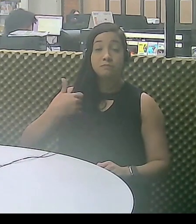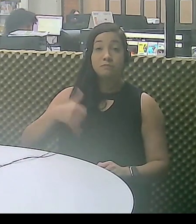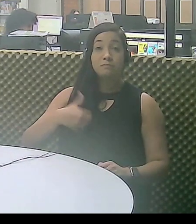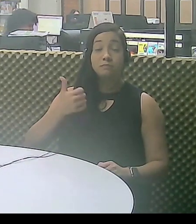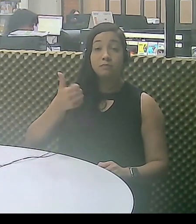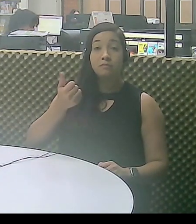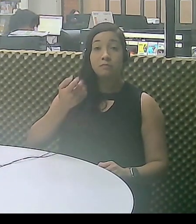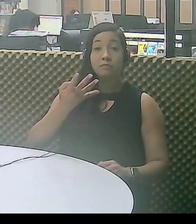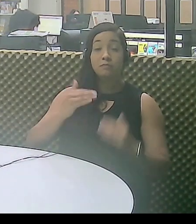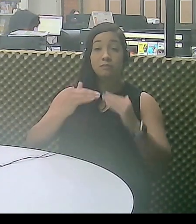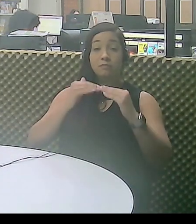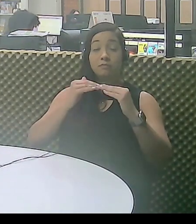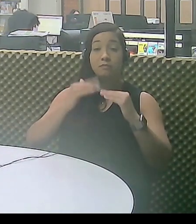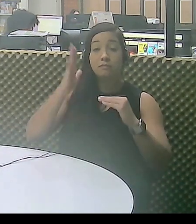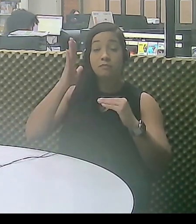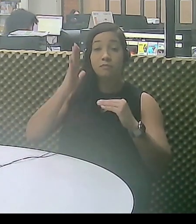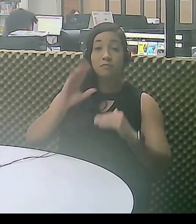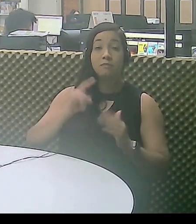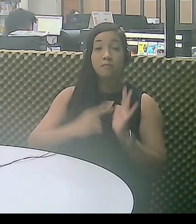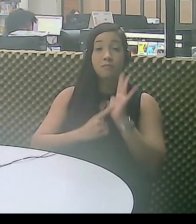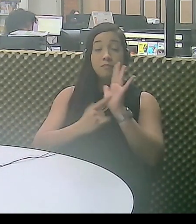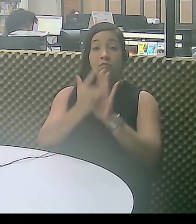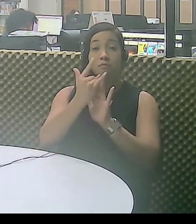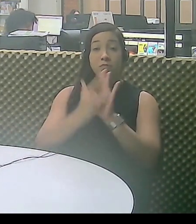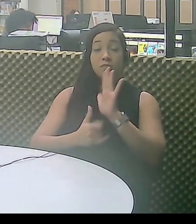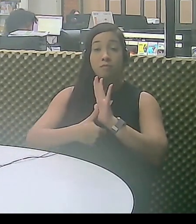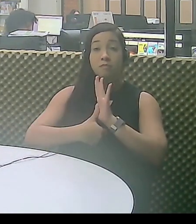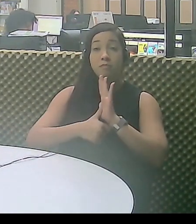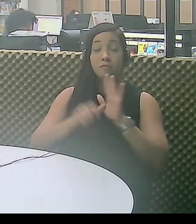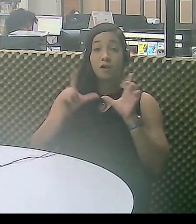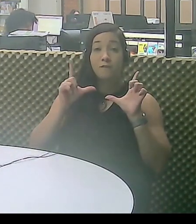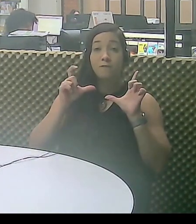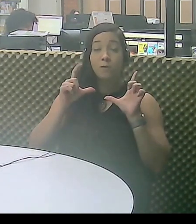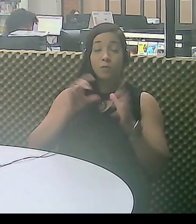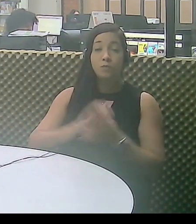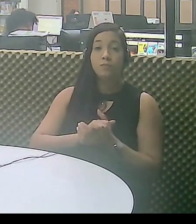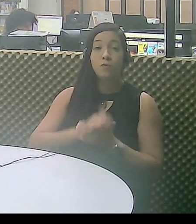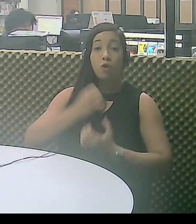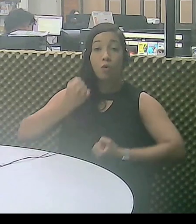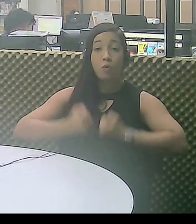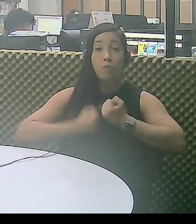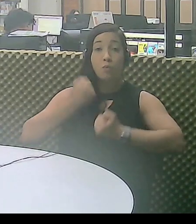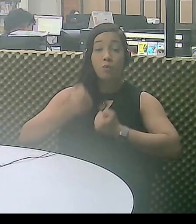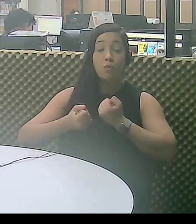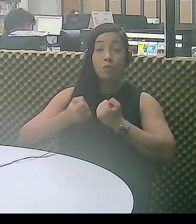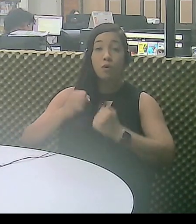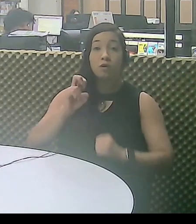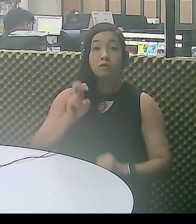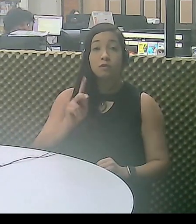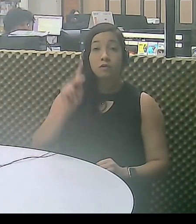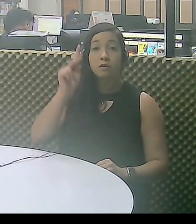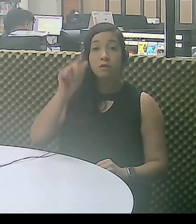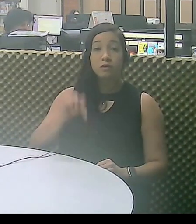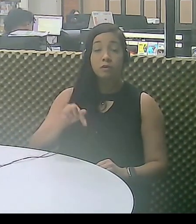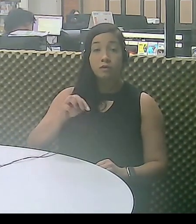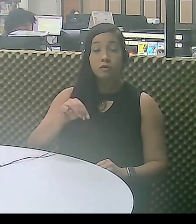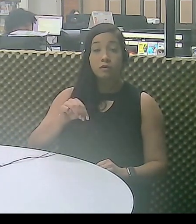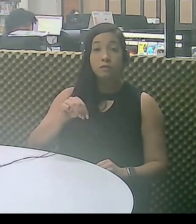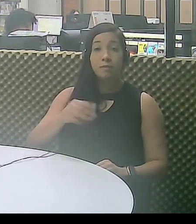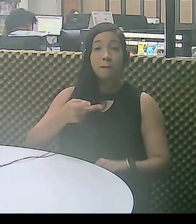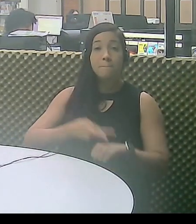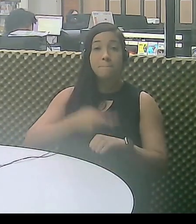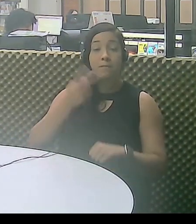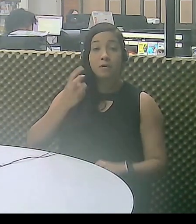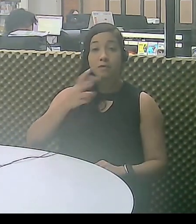mínima de 14 anos e apresentar um documento oficial com foto. A corrida terá percurso de 5 km e premiará os